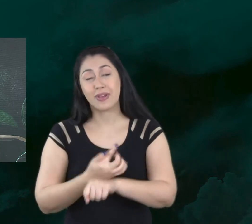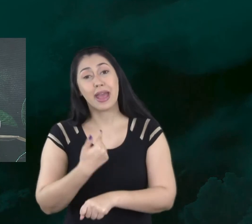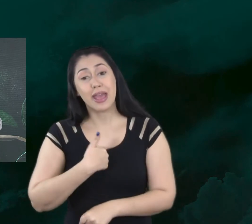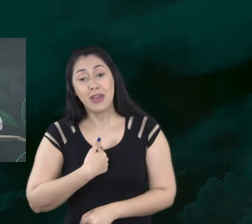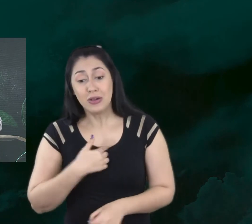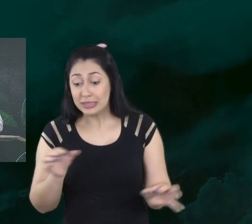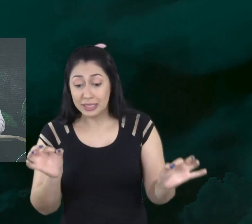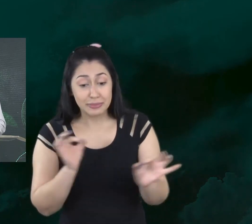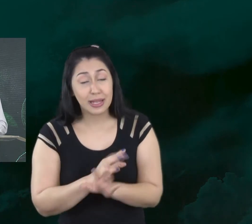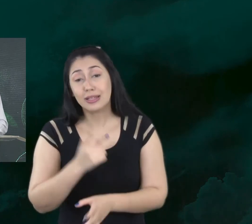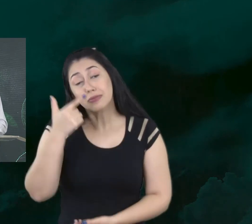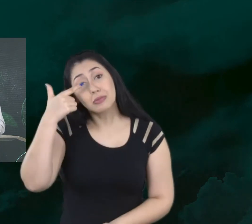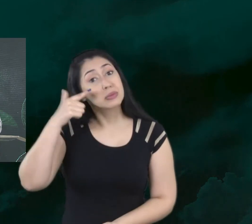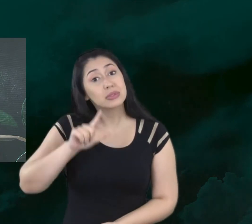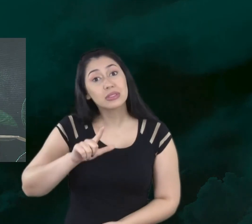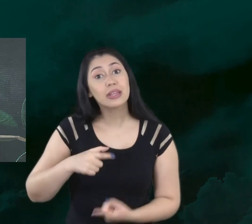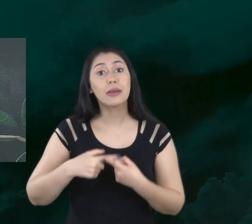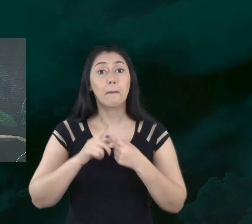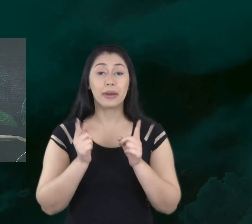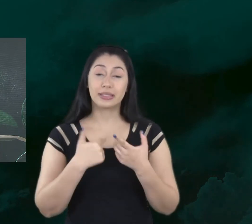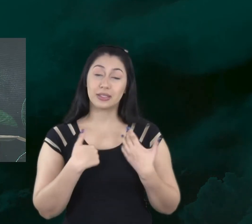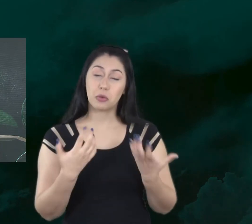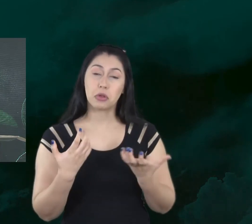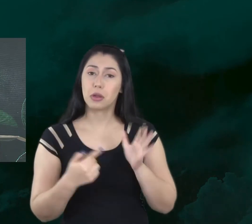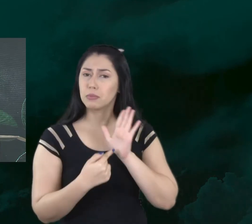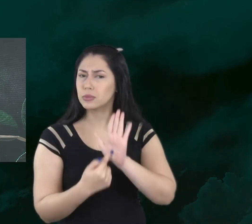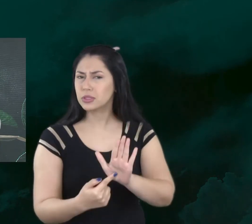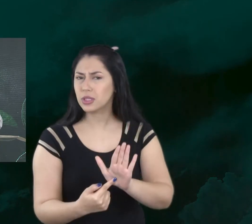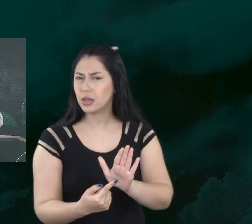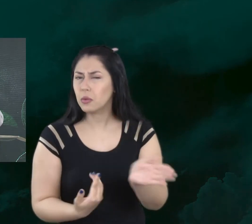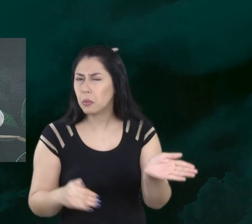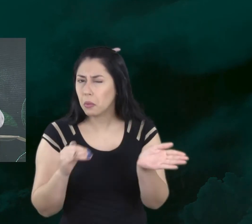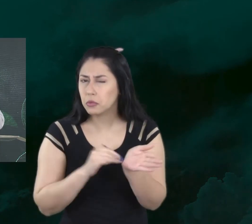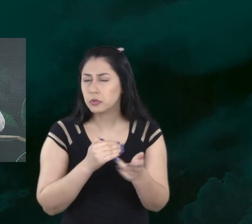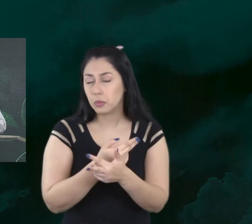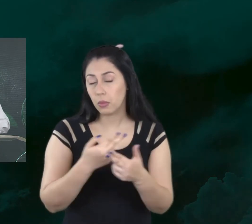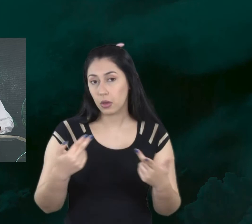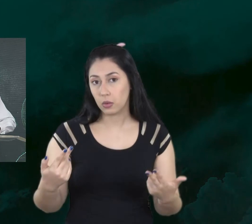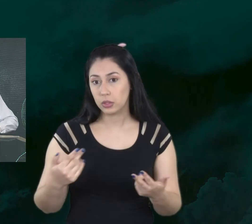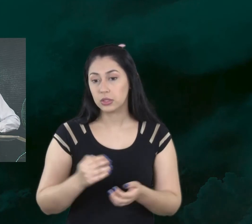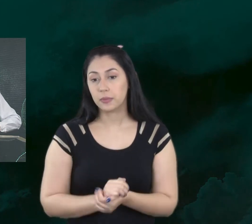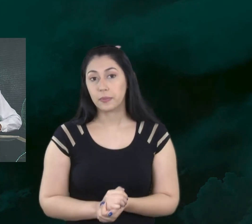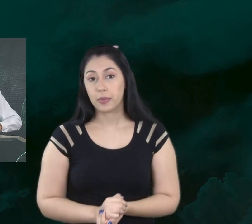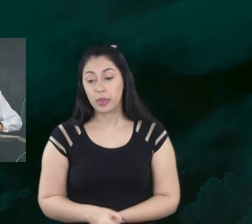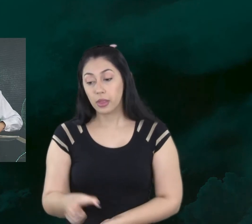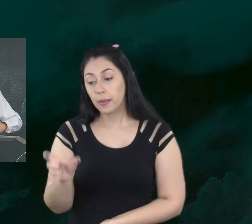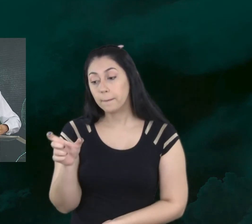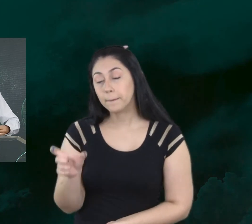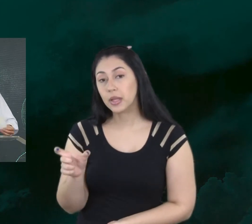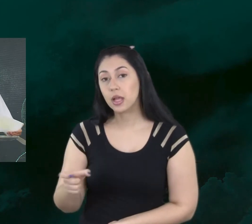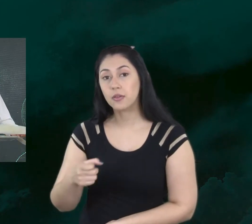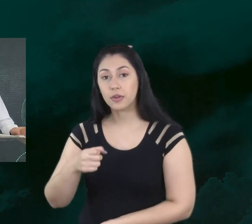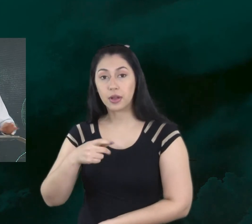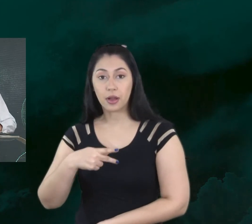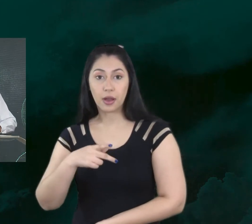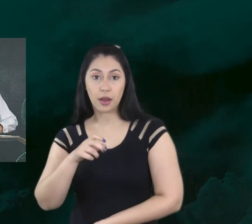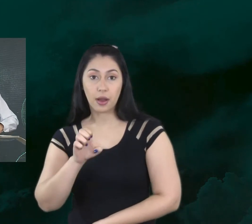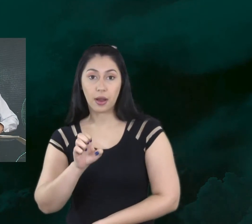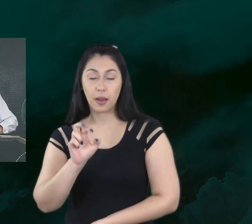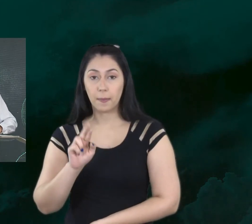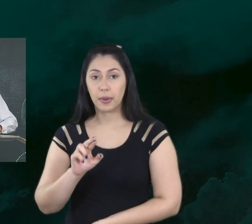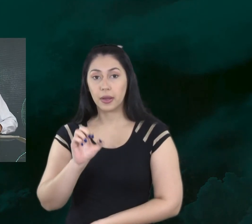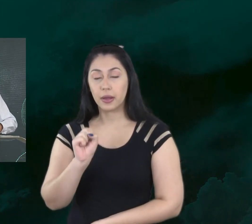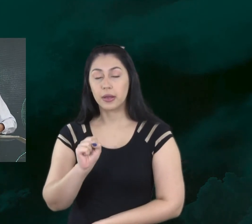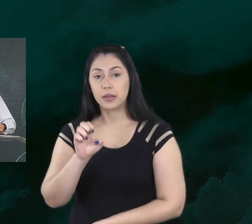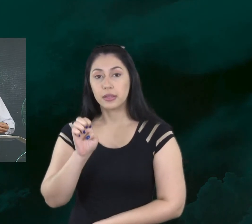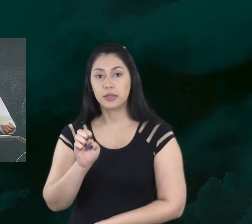terminar perseverança, mas eu só quero mostrar uma única coisa. A palavra perseverança é a palavra,